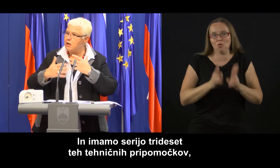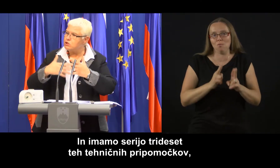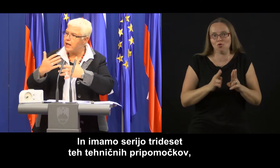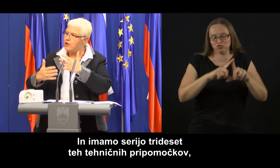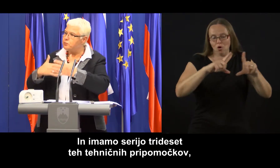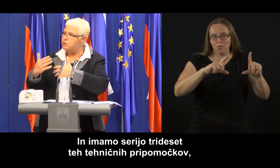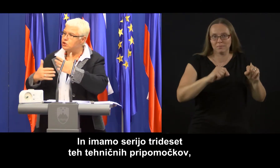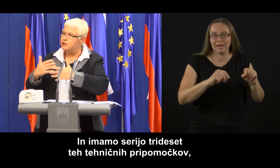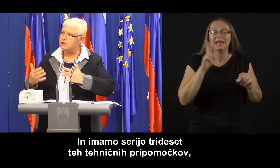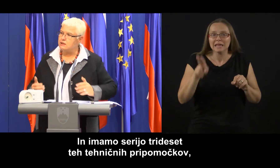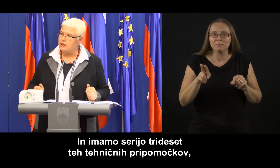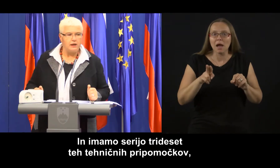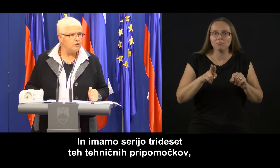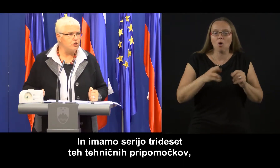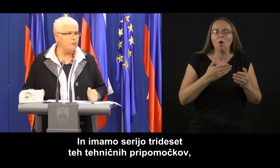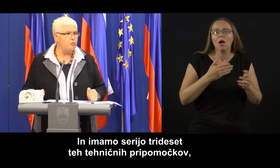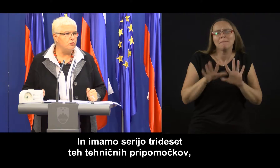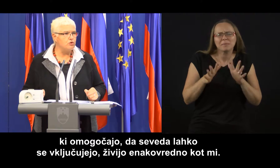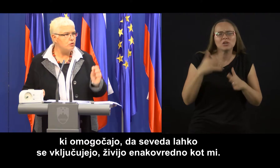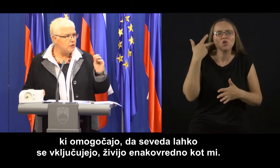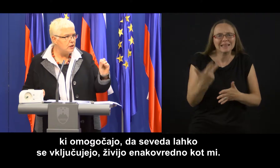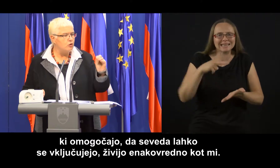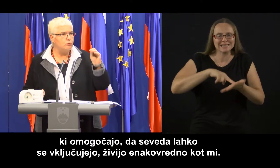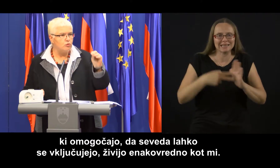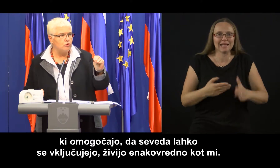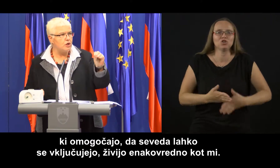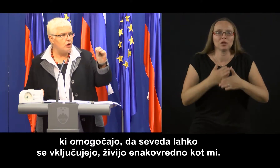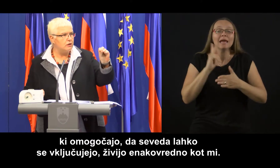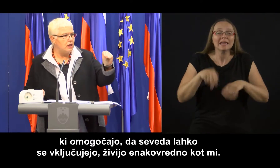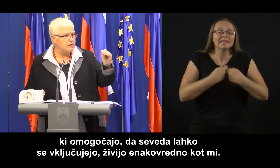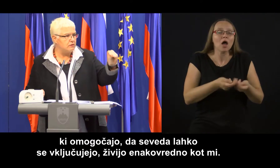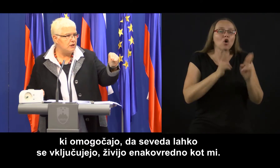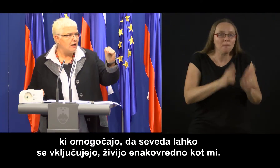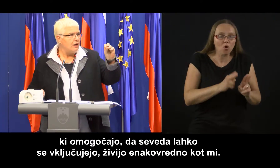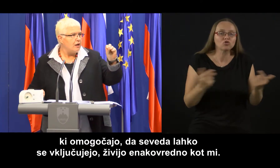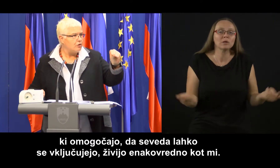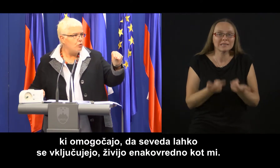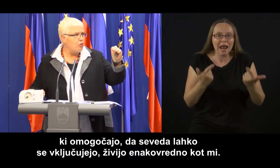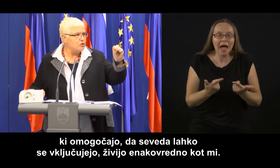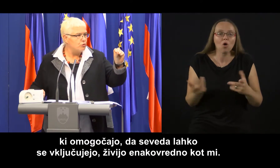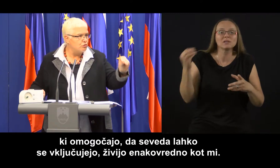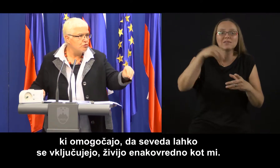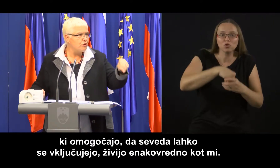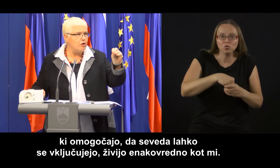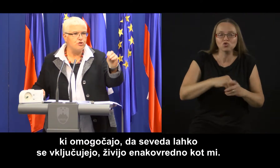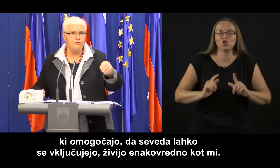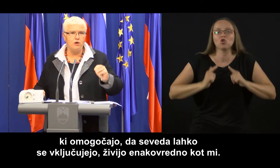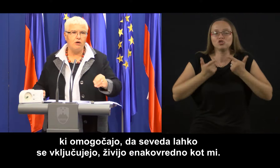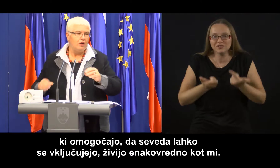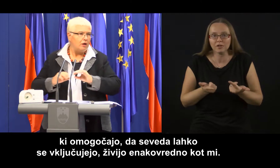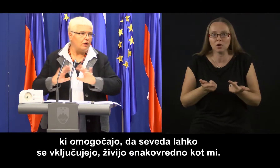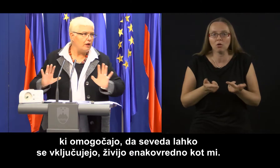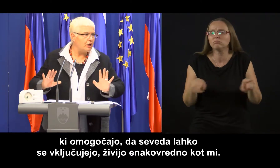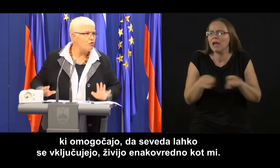In imamo serijo približno 30 teh tehničnih pripomočkov, ki omogočajo, da seveda lahko se vključujejo,